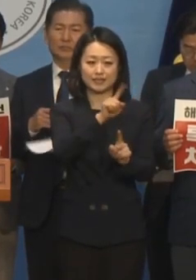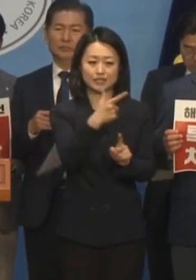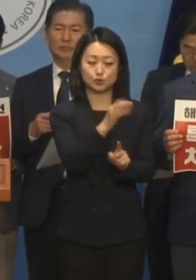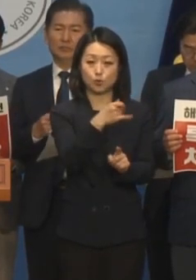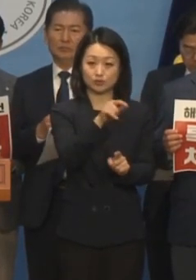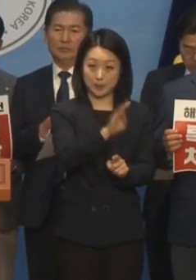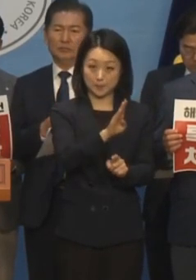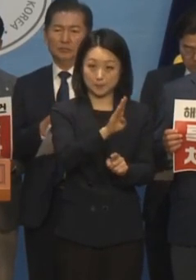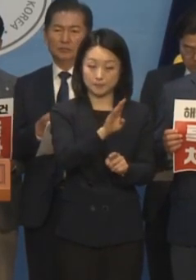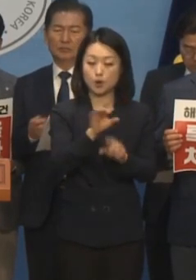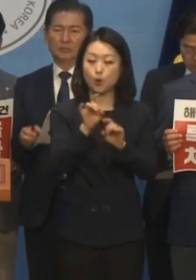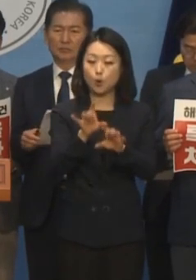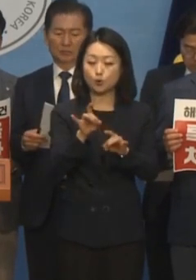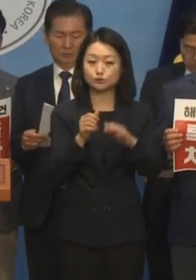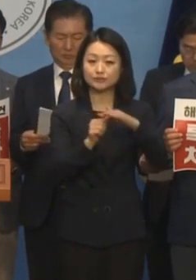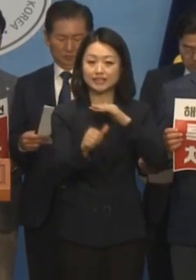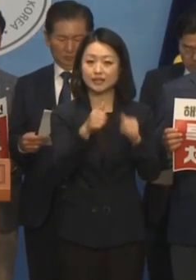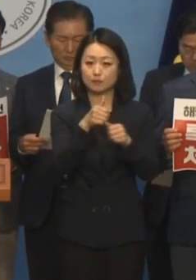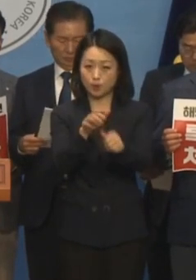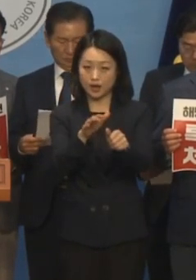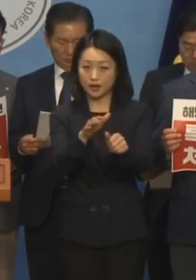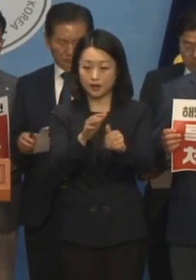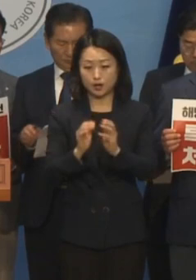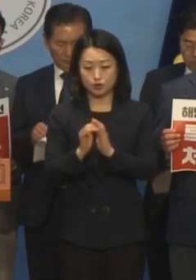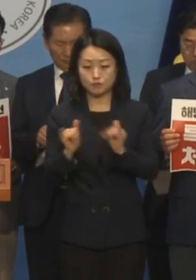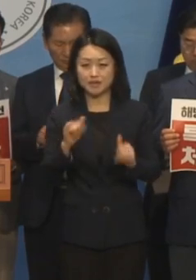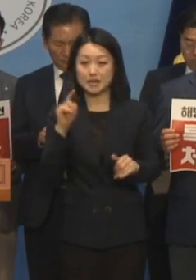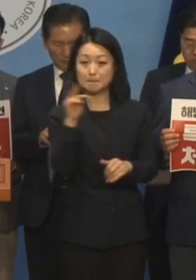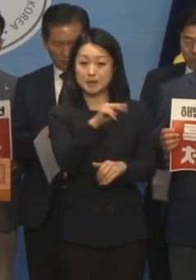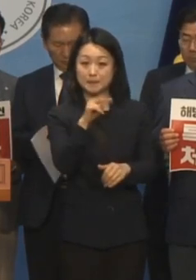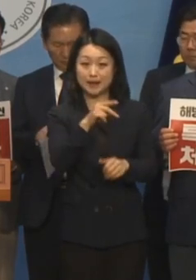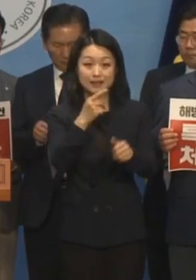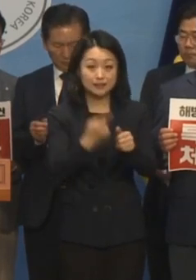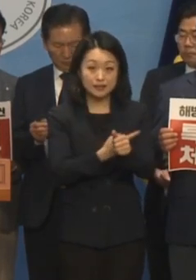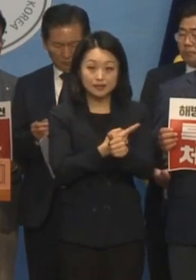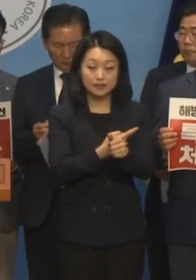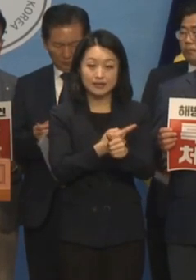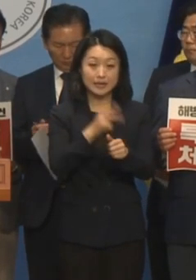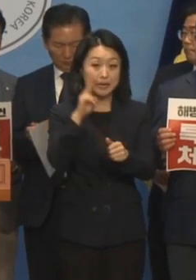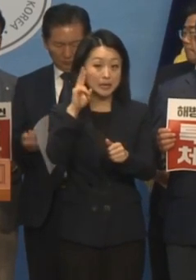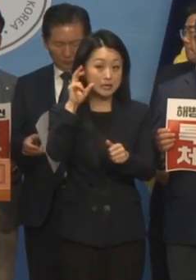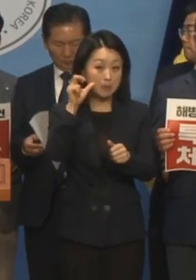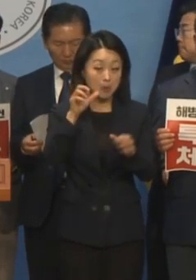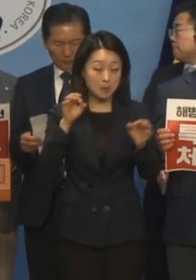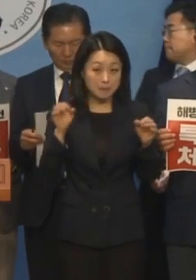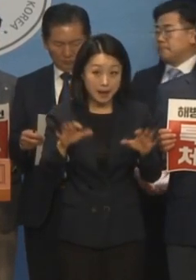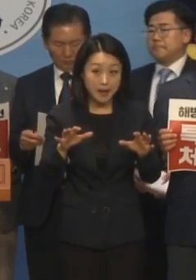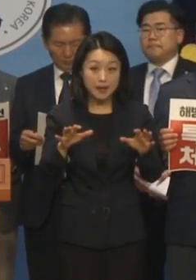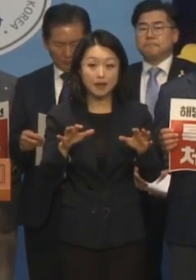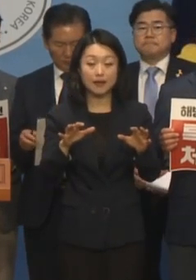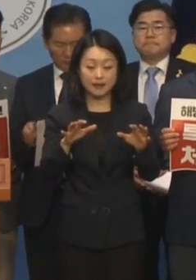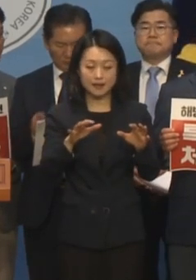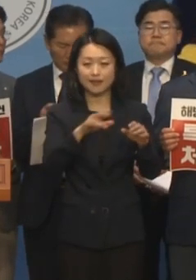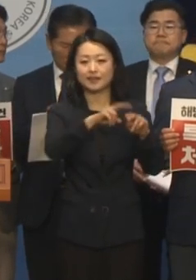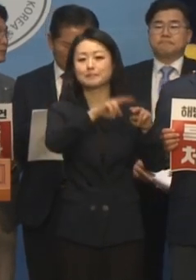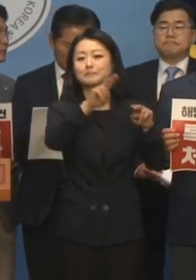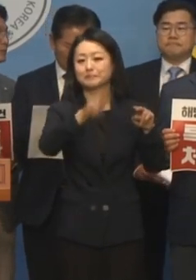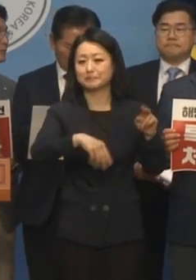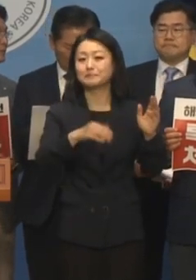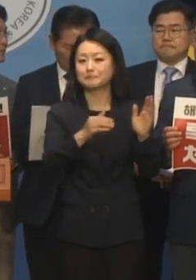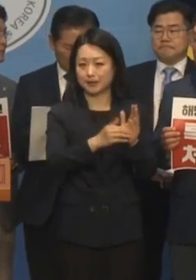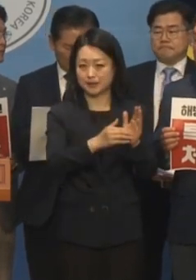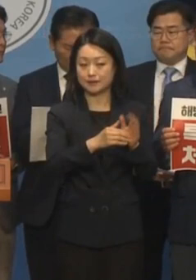대사로 임명되더니 국민적 비판에 직면하자 25일 만에 대사직을 내려놓는 촌극을